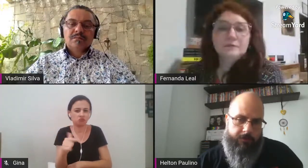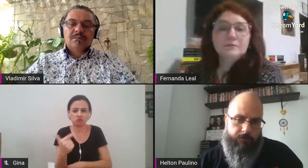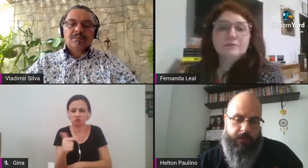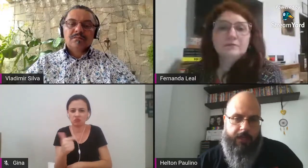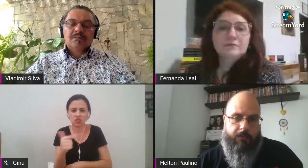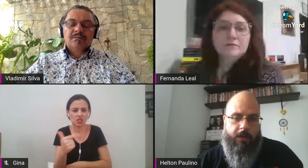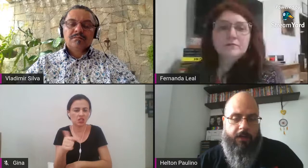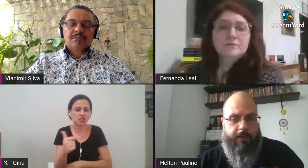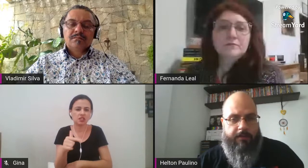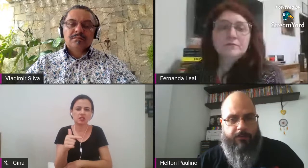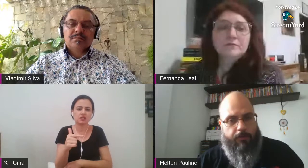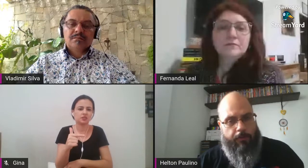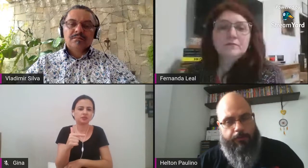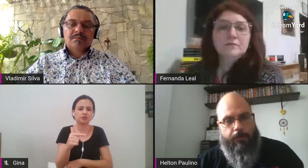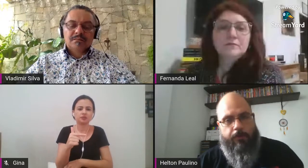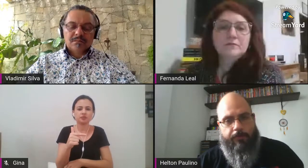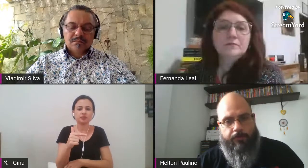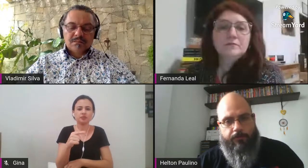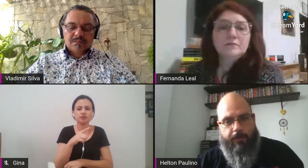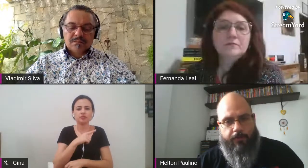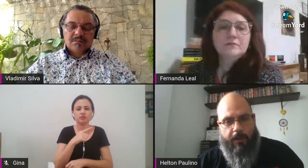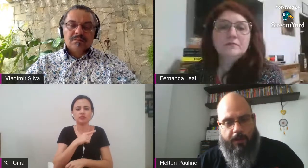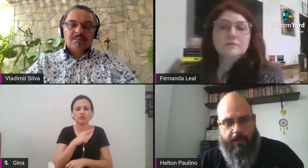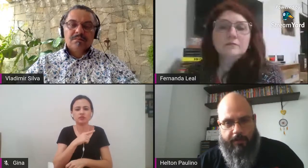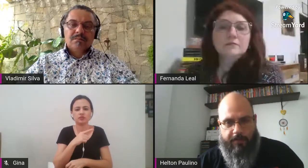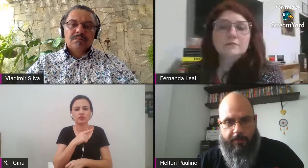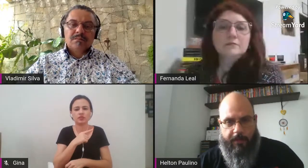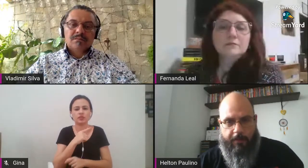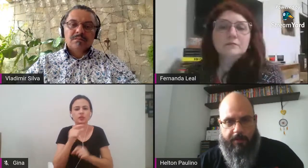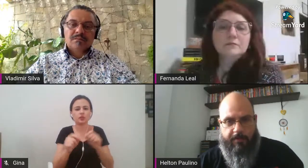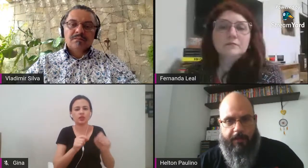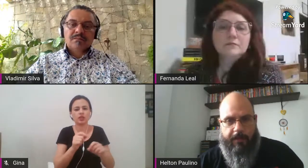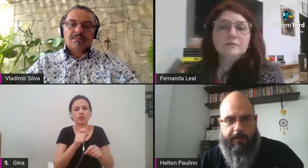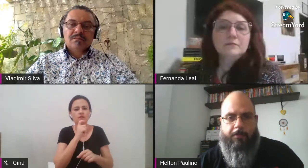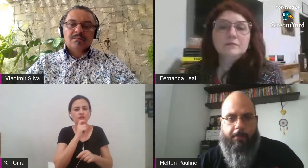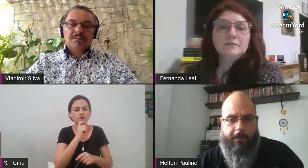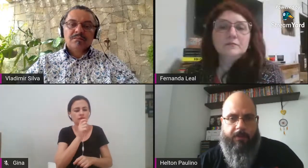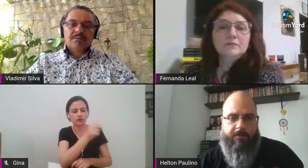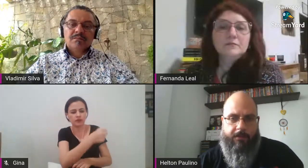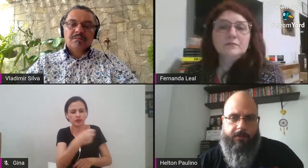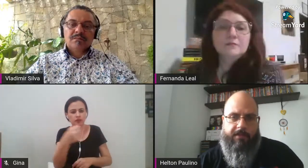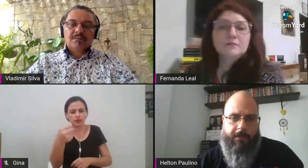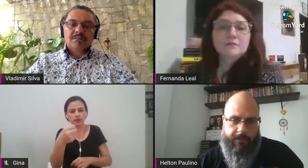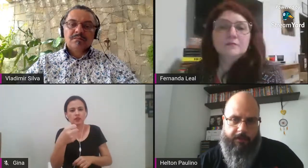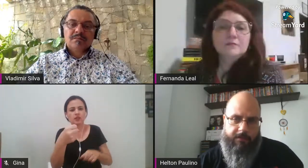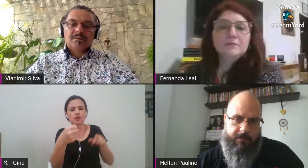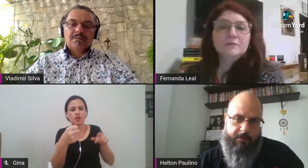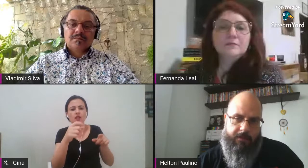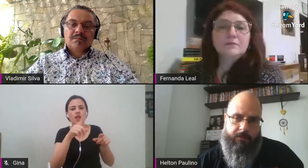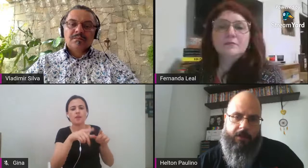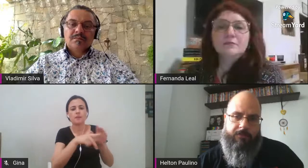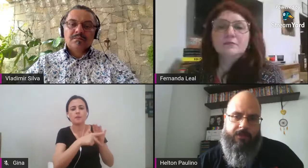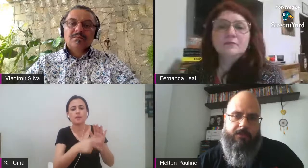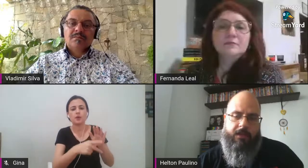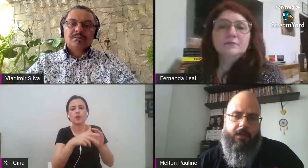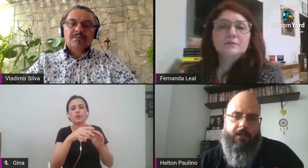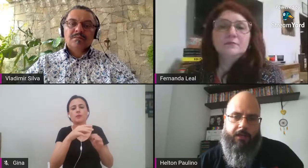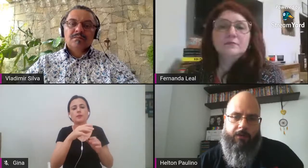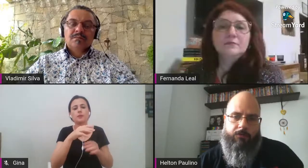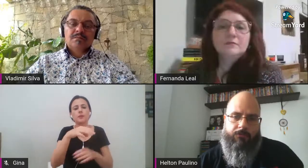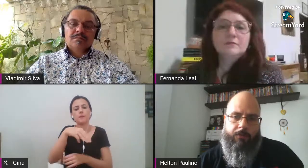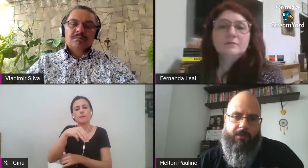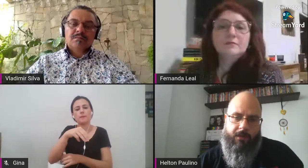o ar-condicionado, né, já não tem mais o sistema de ar-condicionado. Existem dois frigoríficos dentro da Cinemateca Brasileira, que